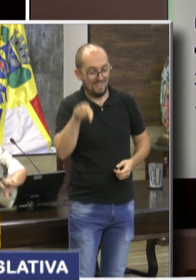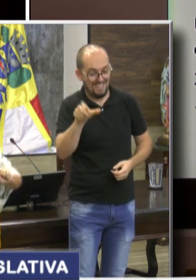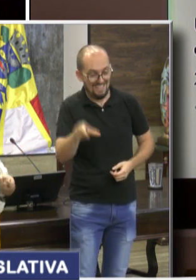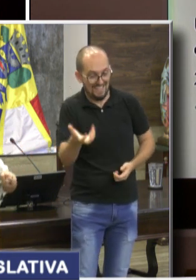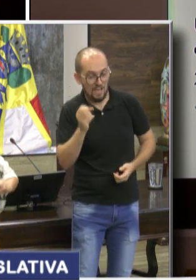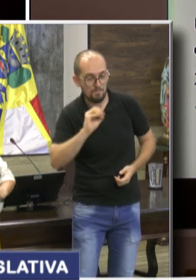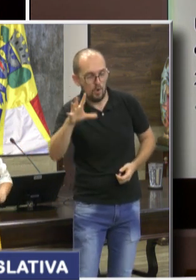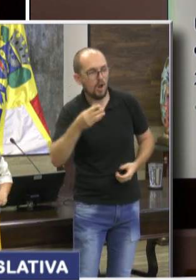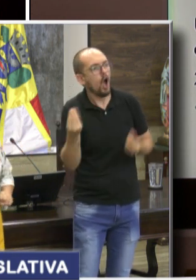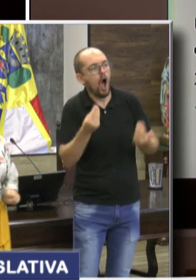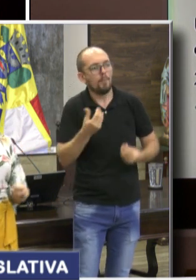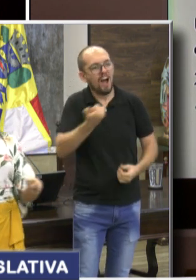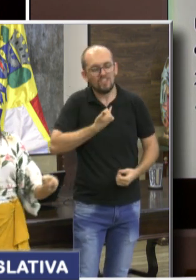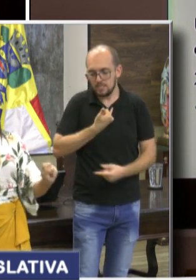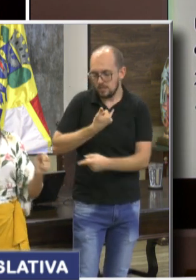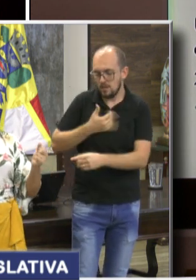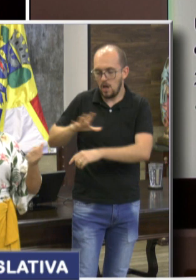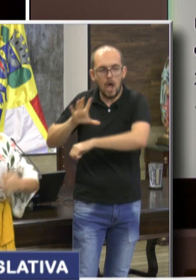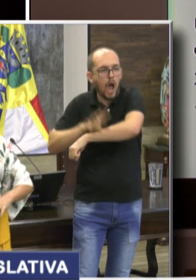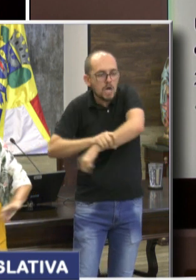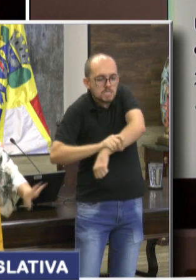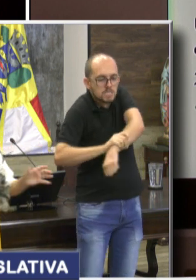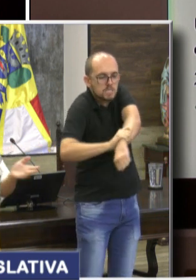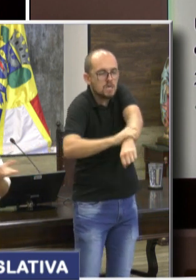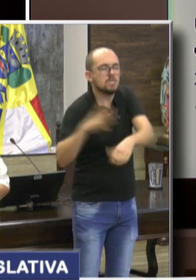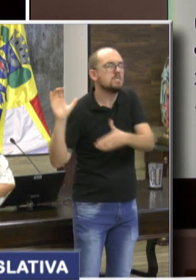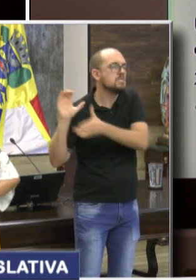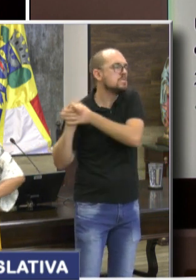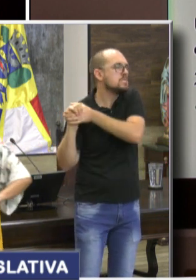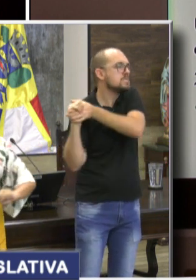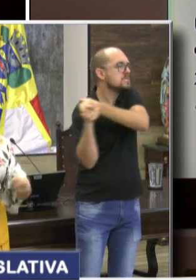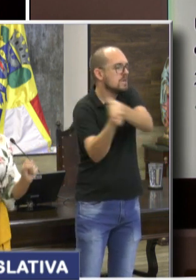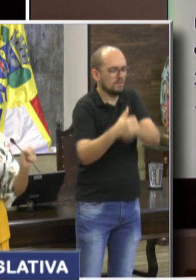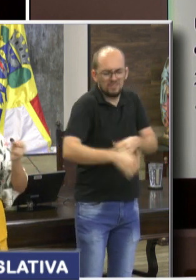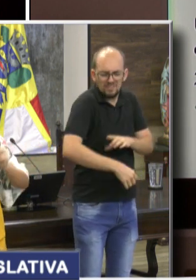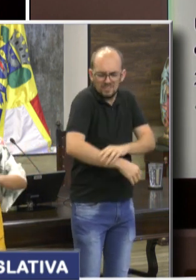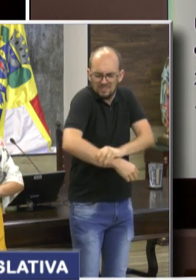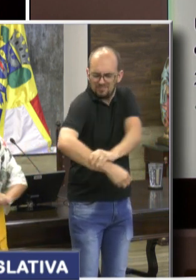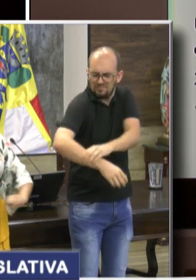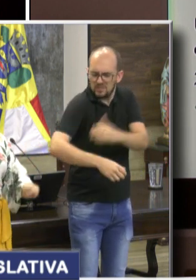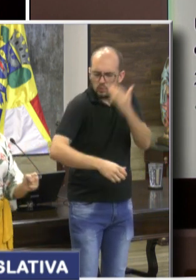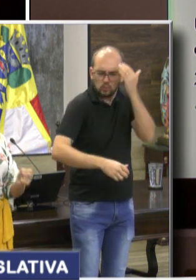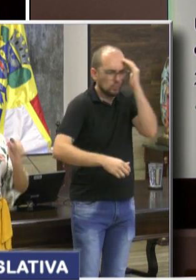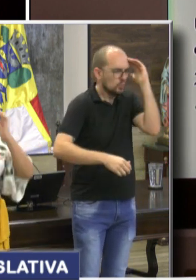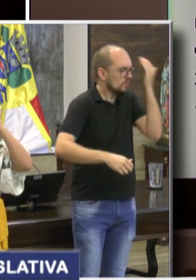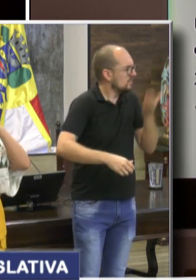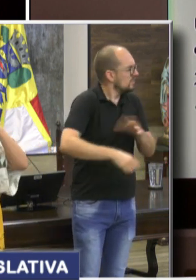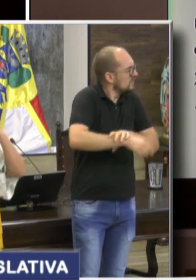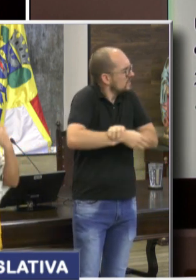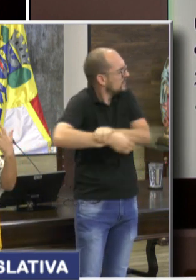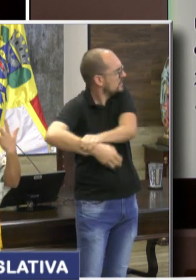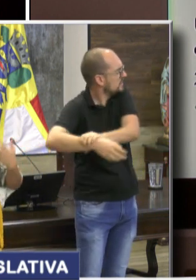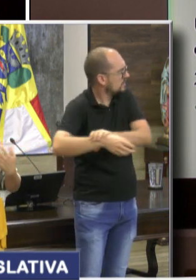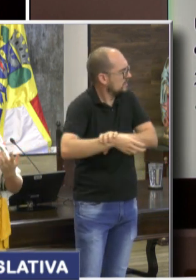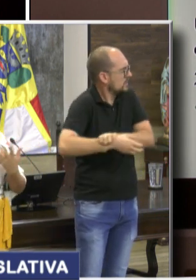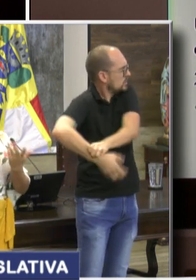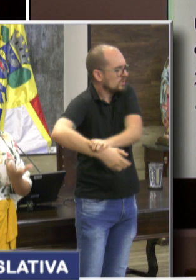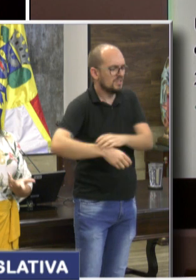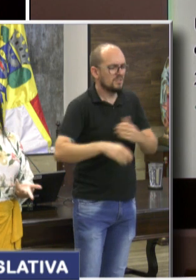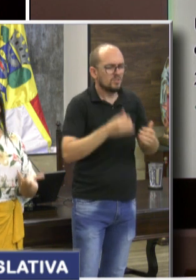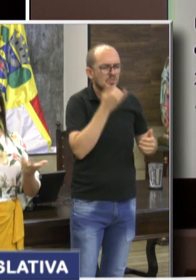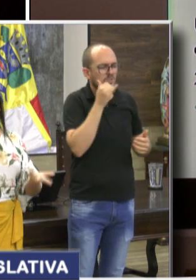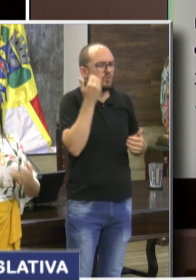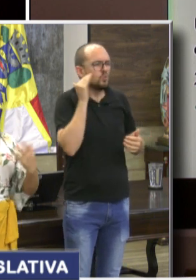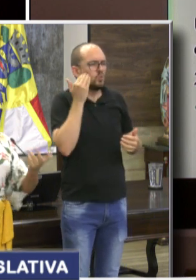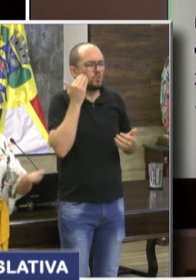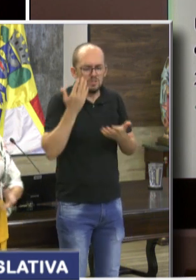ele puxava o meu braço e me levava para fora da escola. E puxava meu braço e me levava para fora da escola. E eu não sabia ainda fazer uma